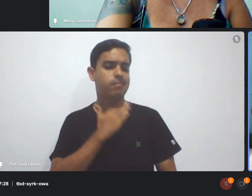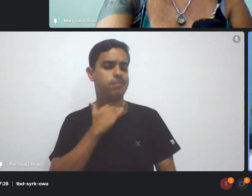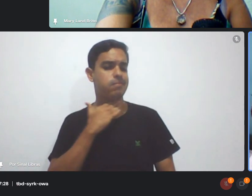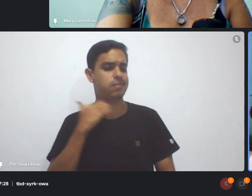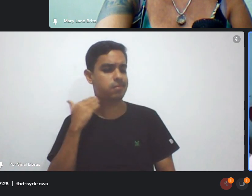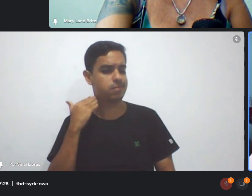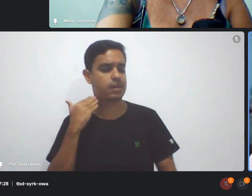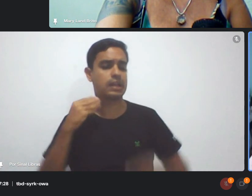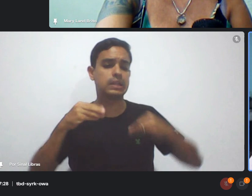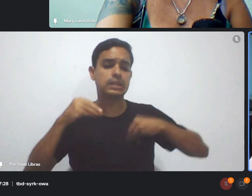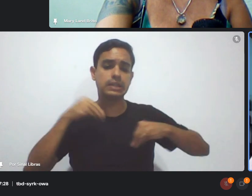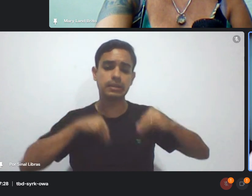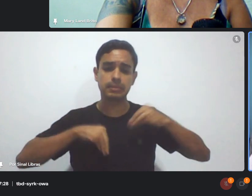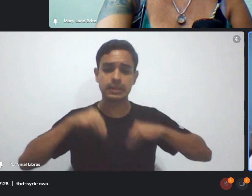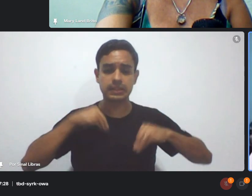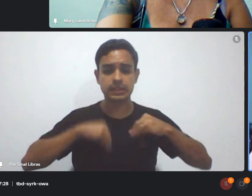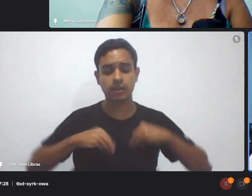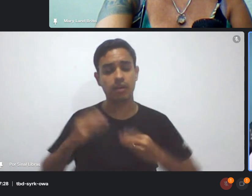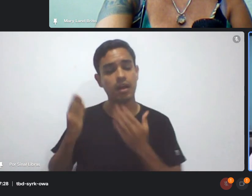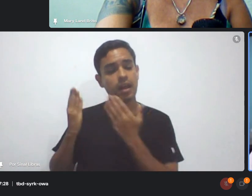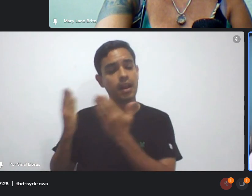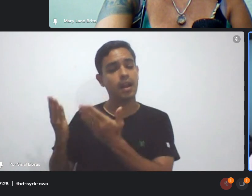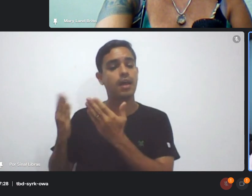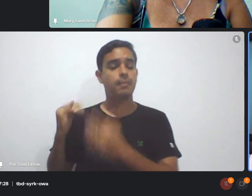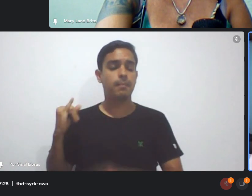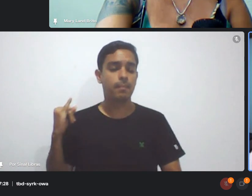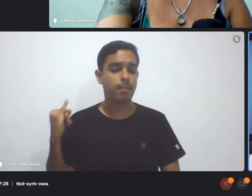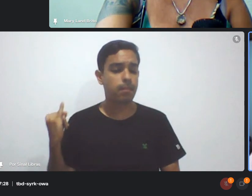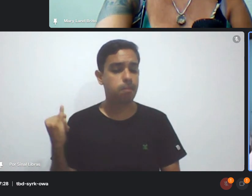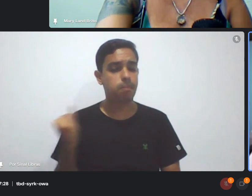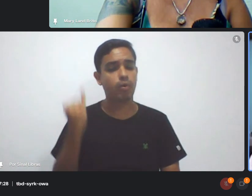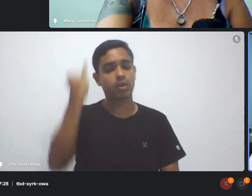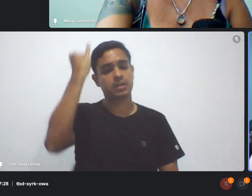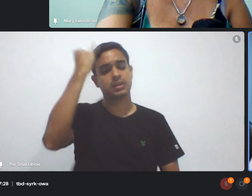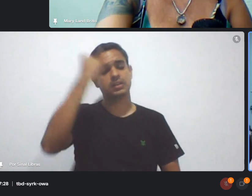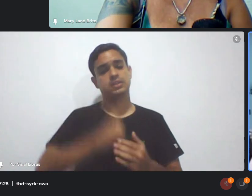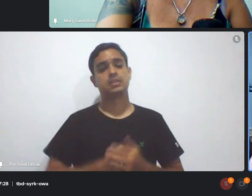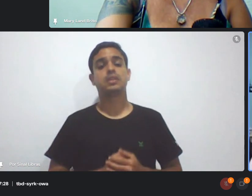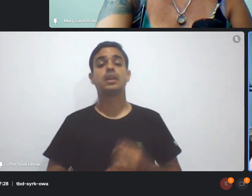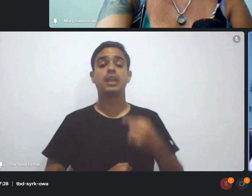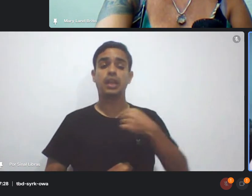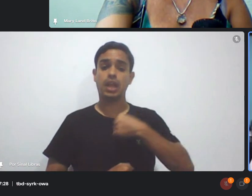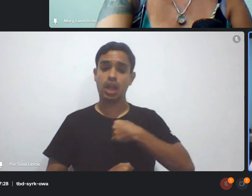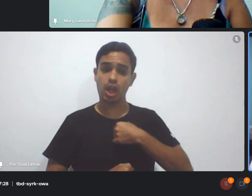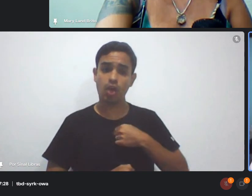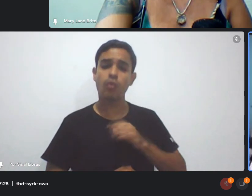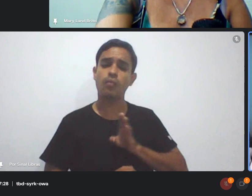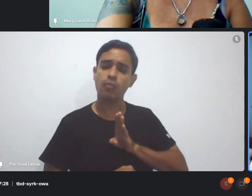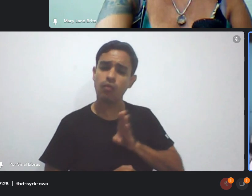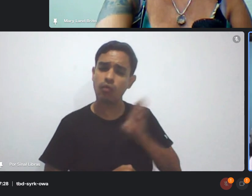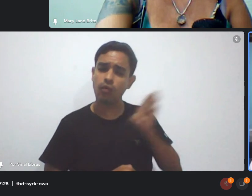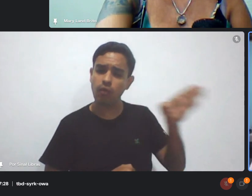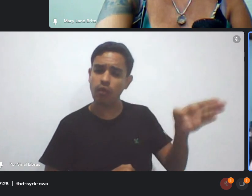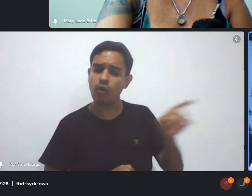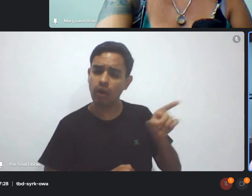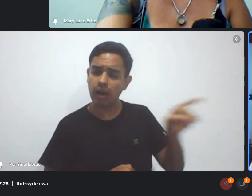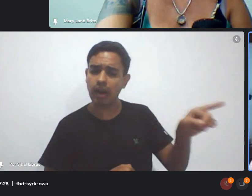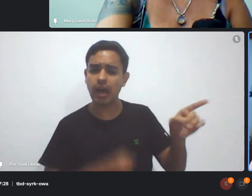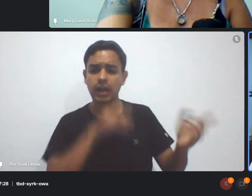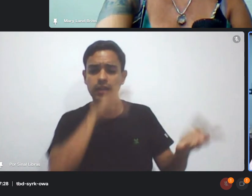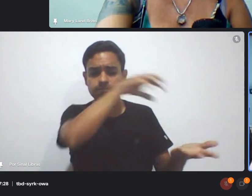uma pessoa muito importante e é por ela que eu vou lutar até o centro de convivência ter sua sede própria,